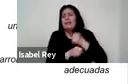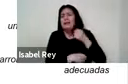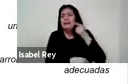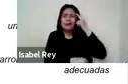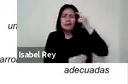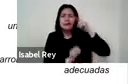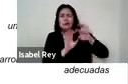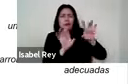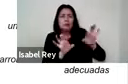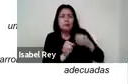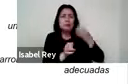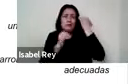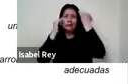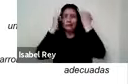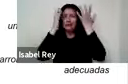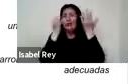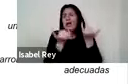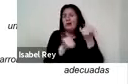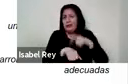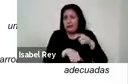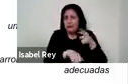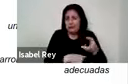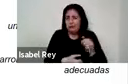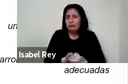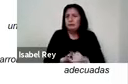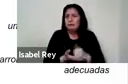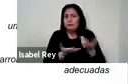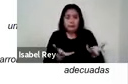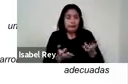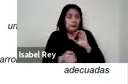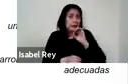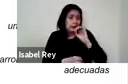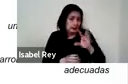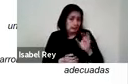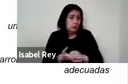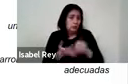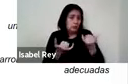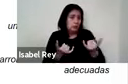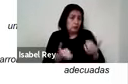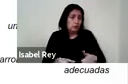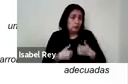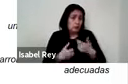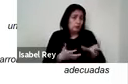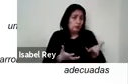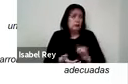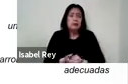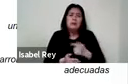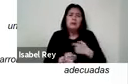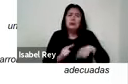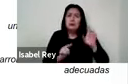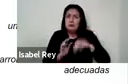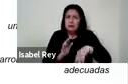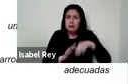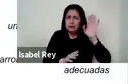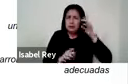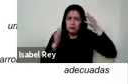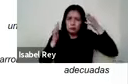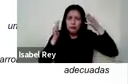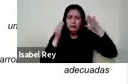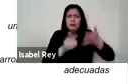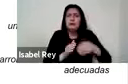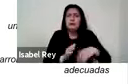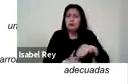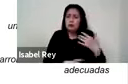computacional, la creatividad en estos momentos, digamos, que inclusive que estamos viviendo, pero sobre todo con un énfasis